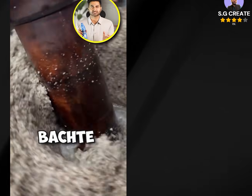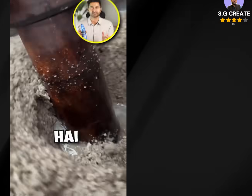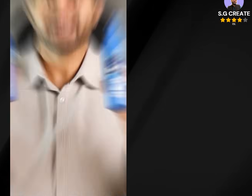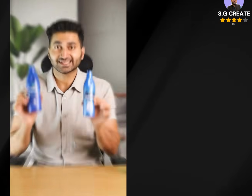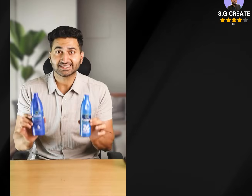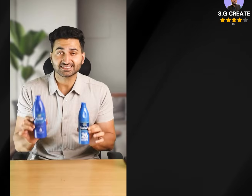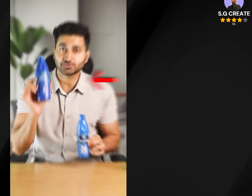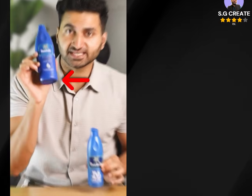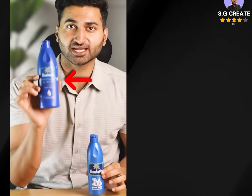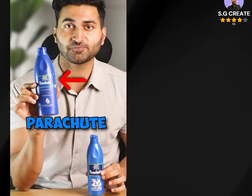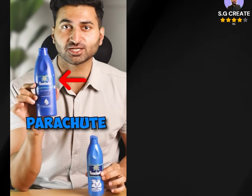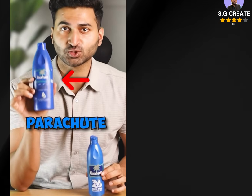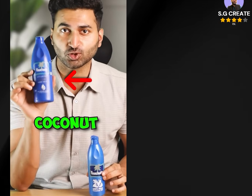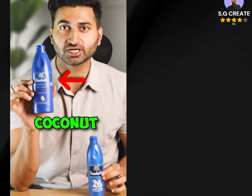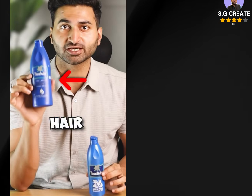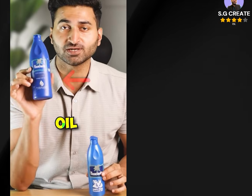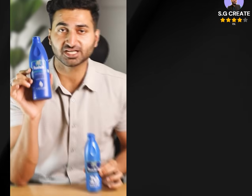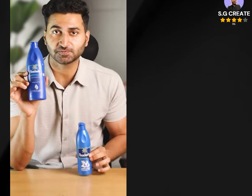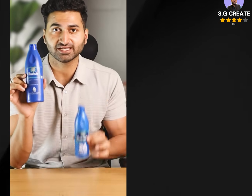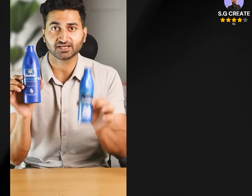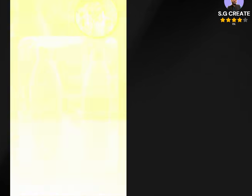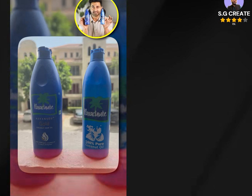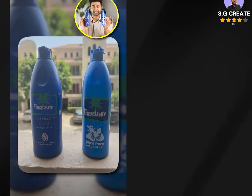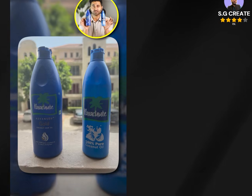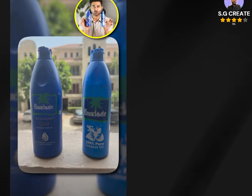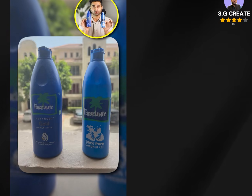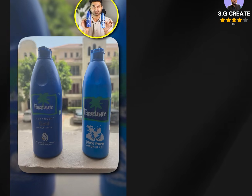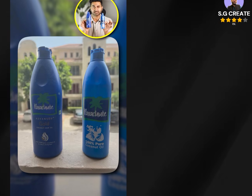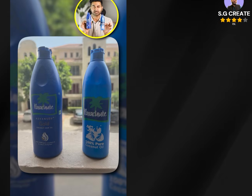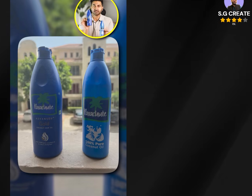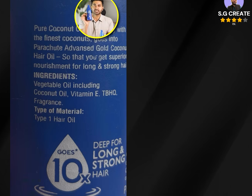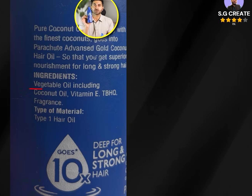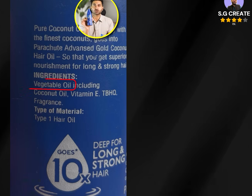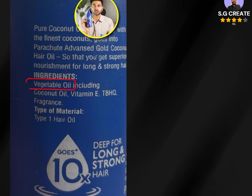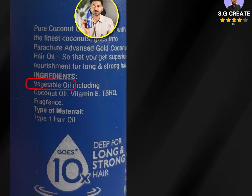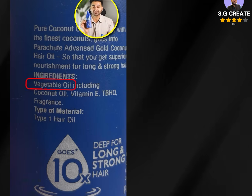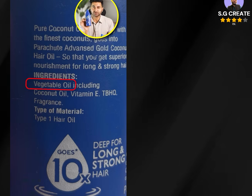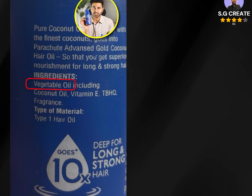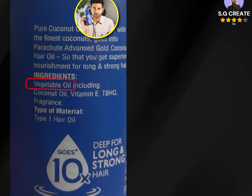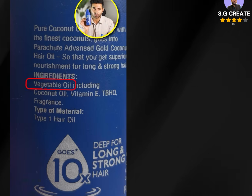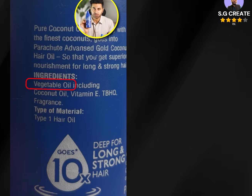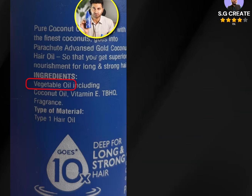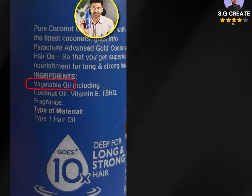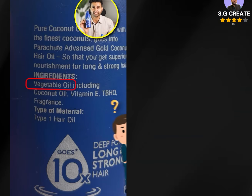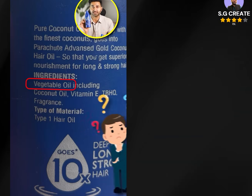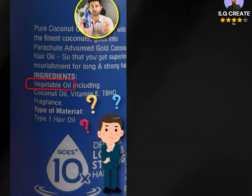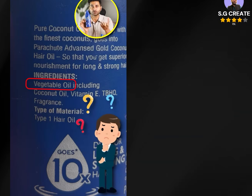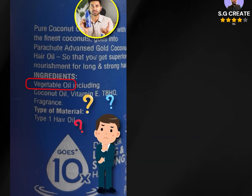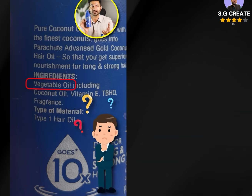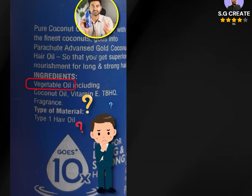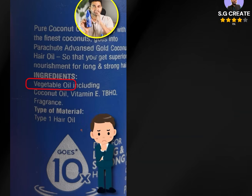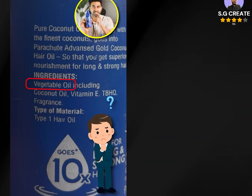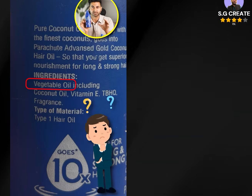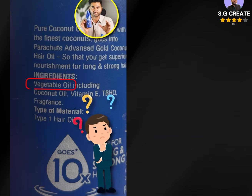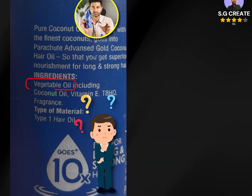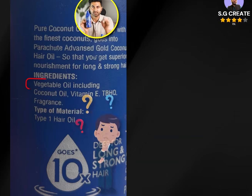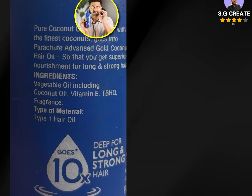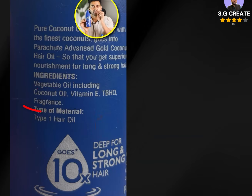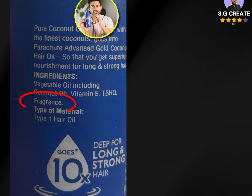बचते हैं। एंड or गलती से आप chemicals ये वाला added. पैराशूट कोकोनट The हेयर ऑयल मत extraction पी लेना, क्योंकि methods दिखने such में as दोनों ही सेम virgin, है। इसमें कोकोनट ऑयल के साथ cold-pressed, वेजिटेबल or ऑयल भी मिलाया गया है, लेकिन कौन सा मिलाया है unrefined, ये नहीं which बता are रखा। typically of higher साथ में quality.